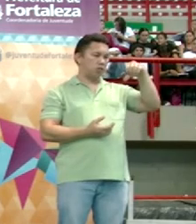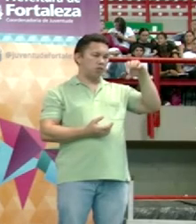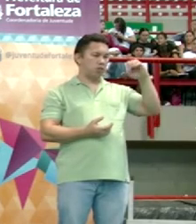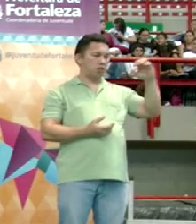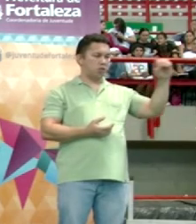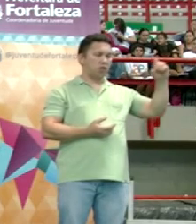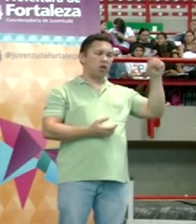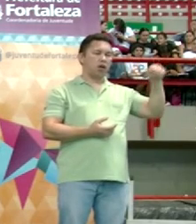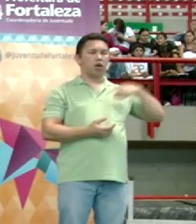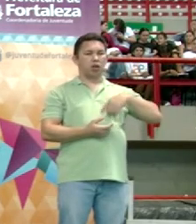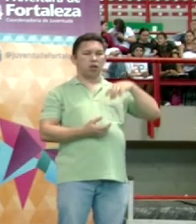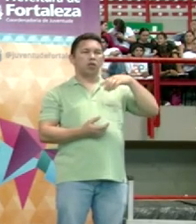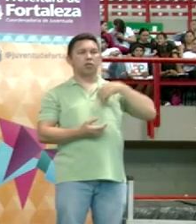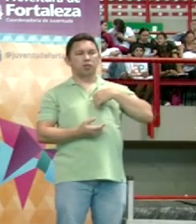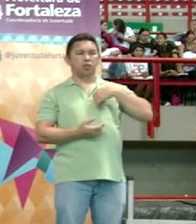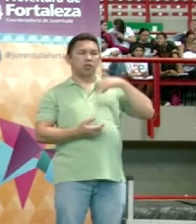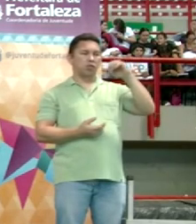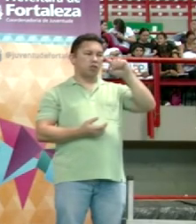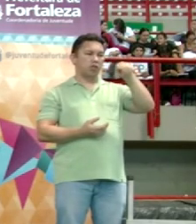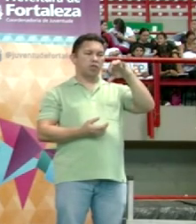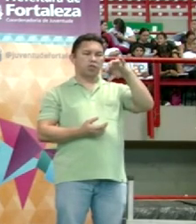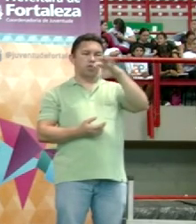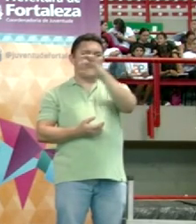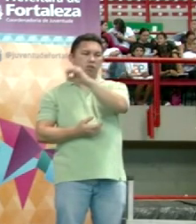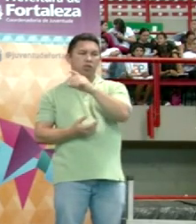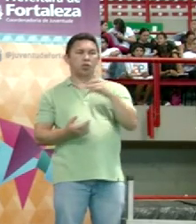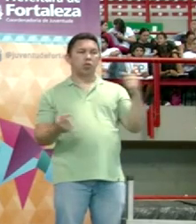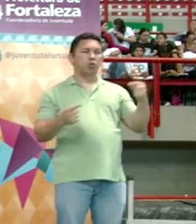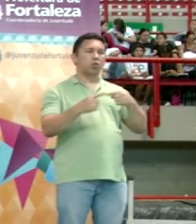0,99. Quanto é 100%?